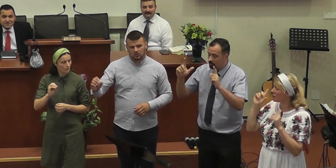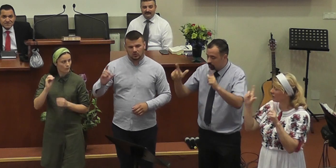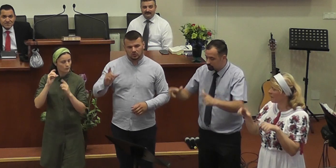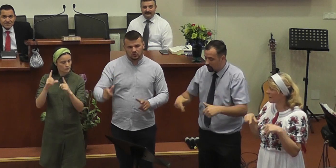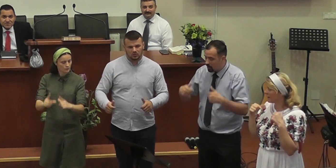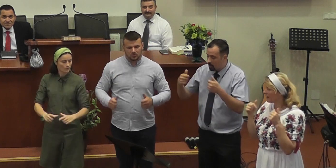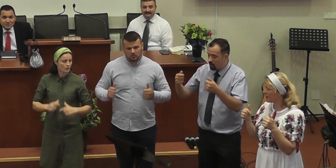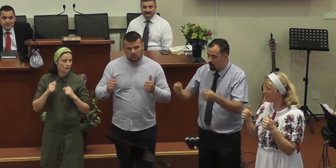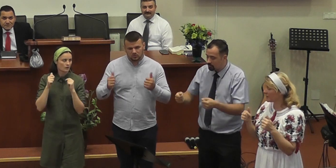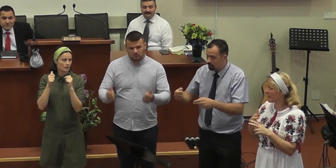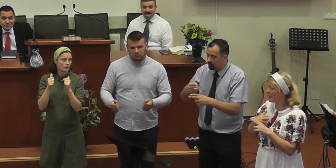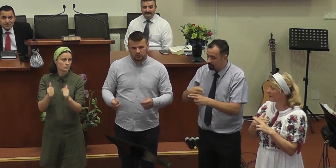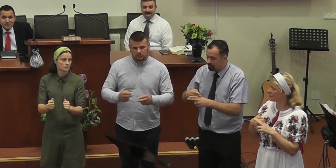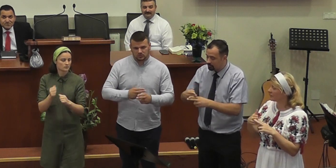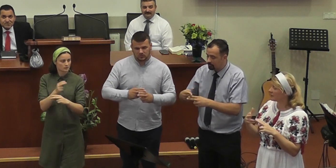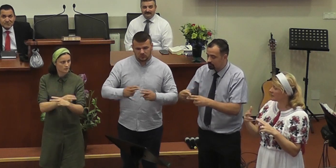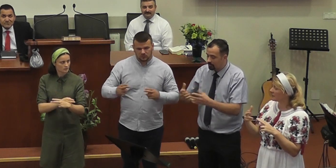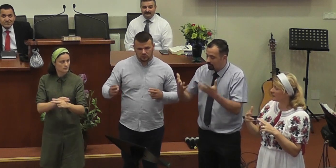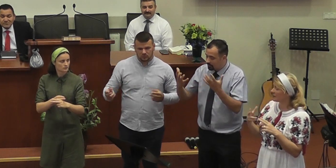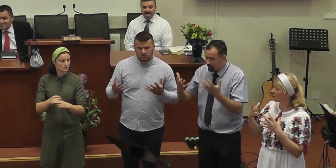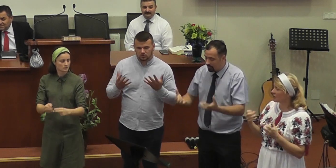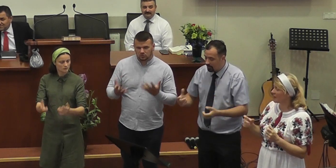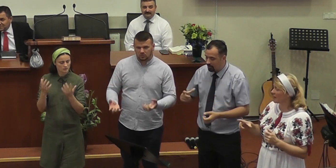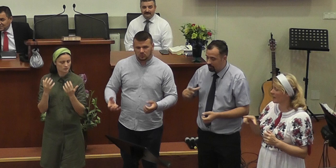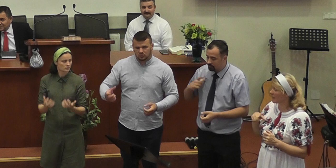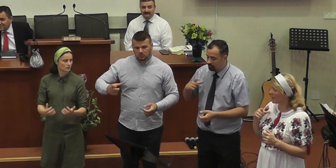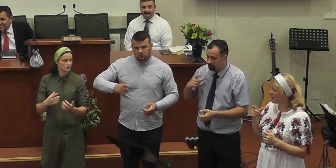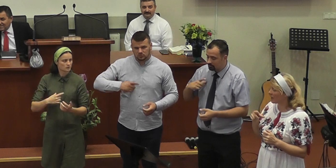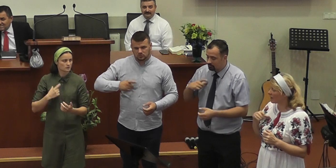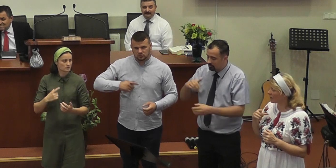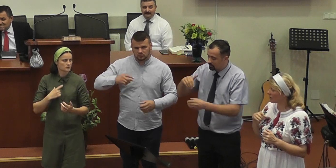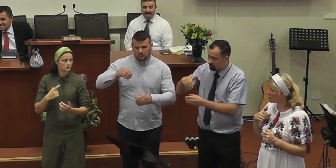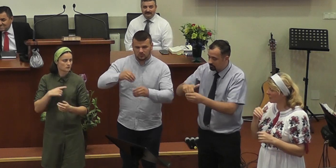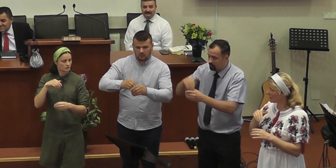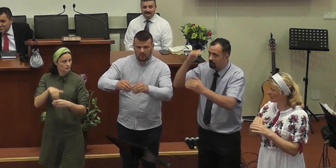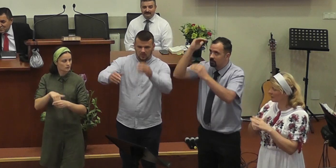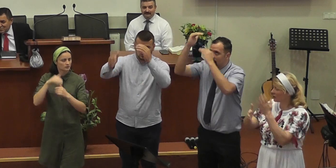O, Doamne, Sfânt, ce ești din ceruri.